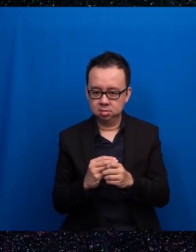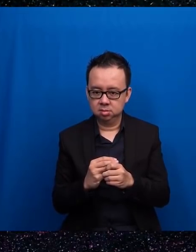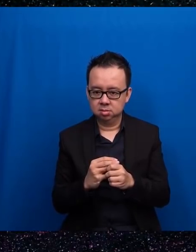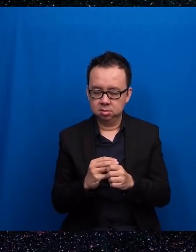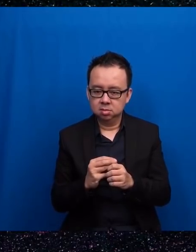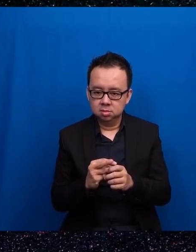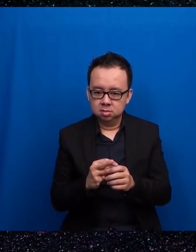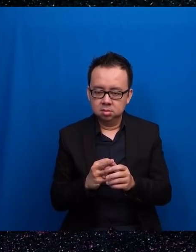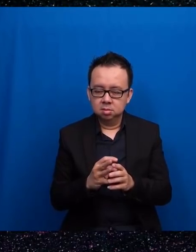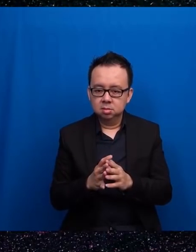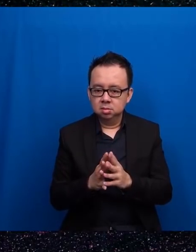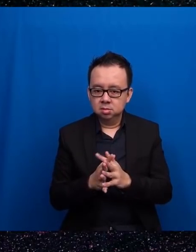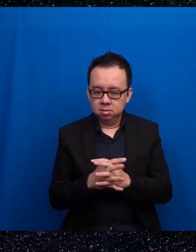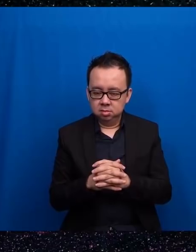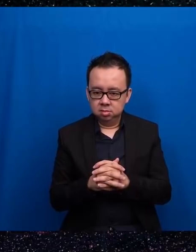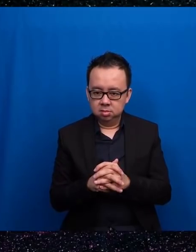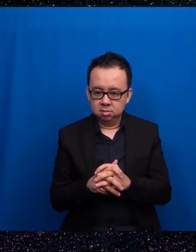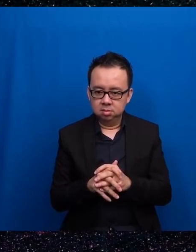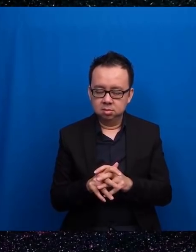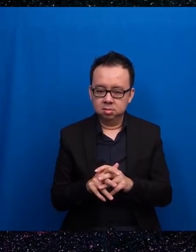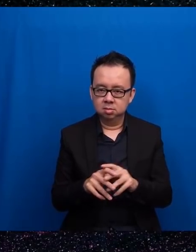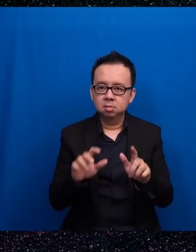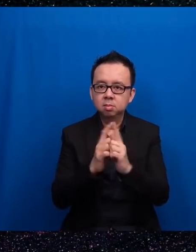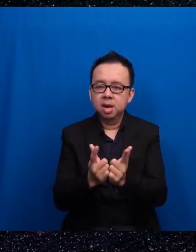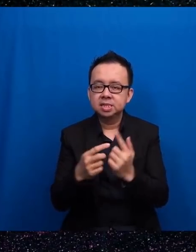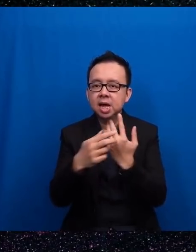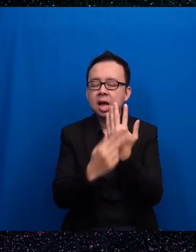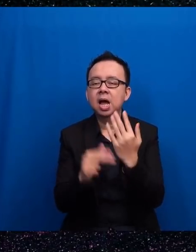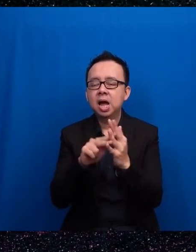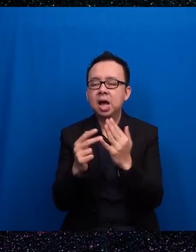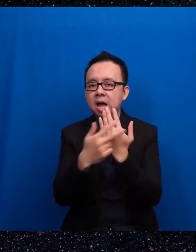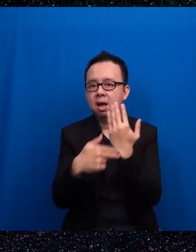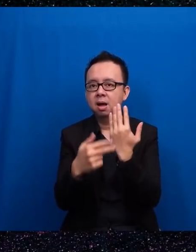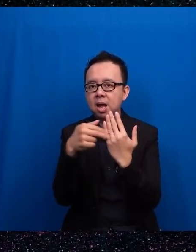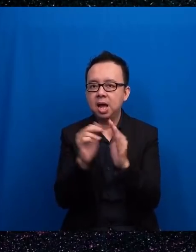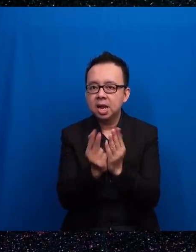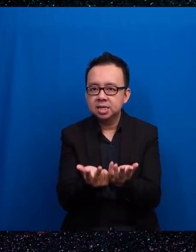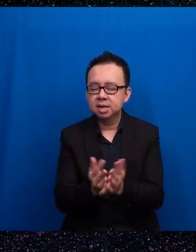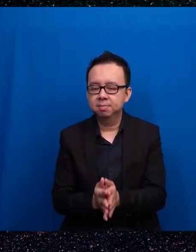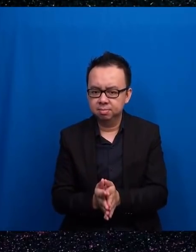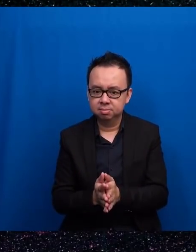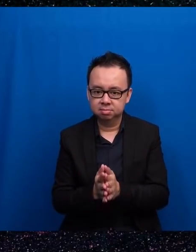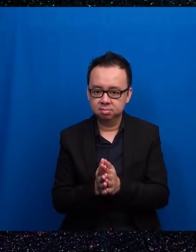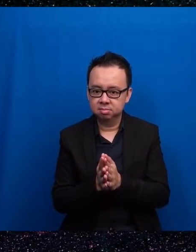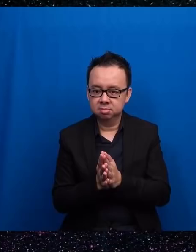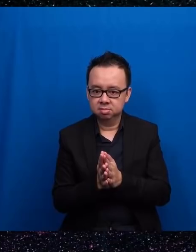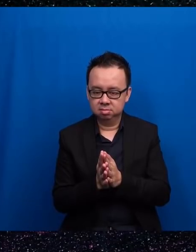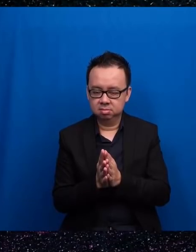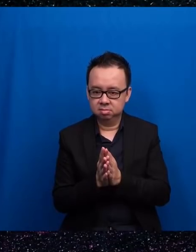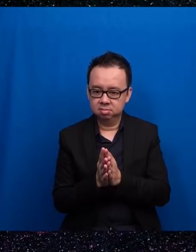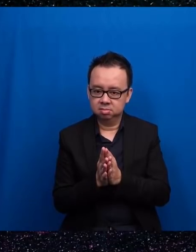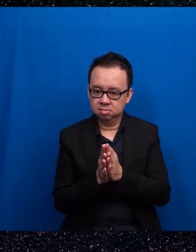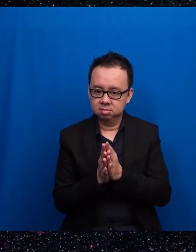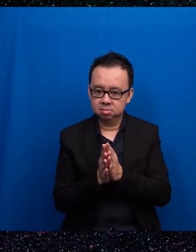musim kita, dan memberi diri sendiri dan orang lain selah, supaya kita tidak seperti orang yang berlari terbirit-birit,